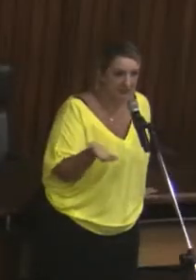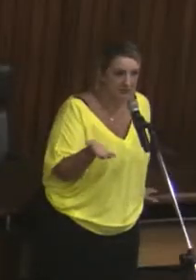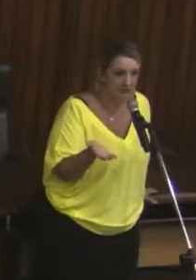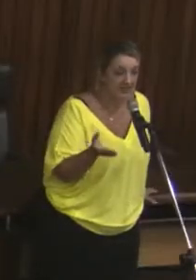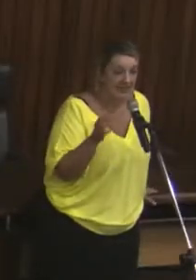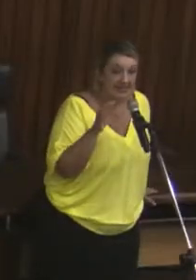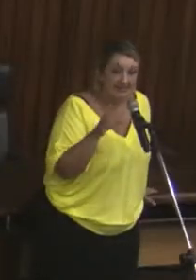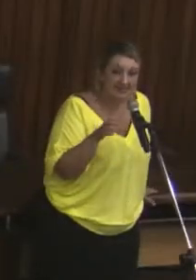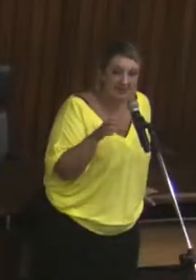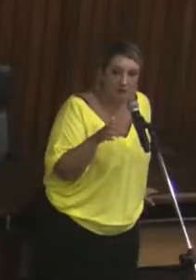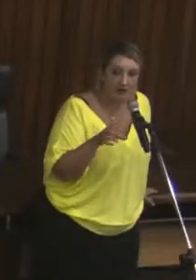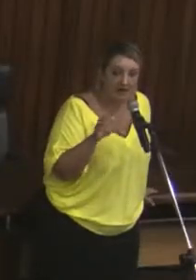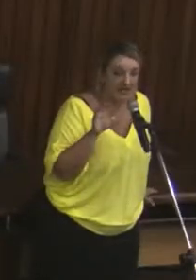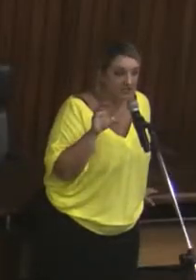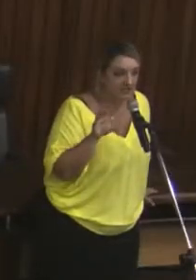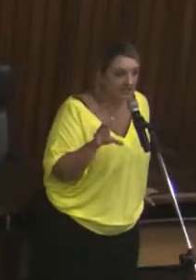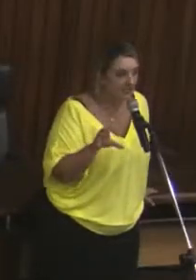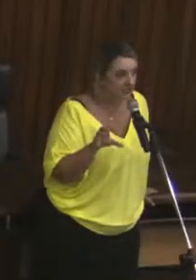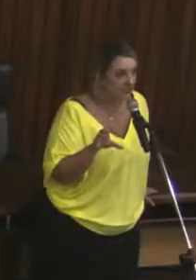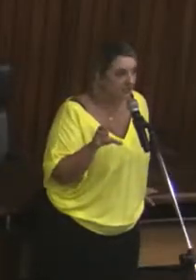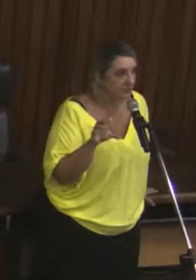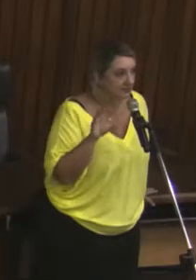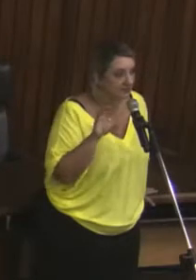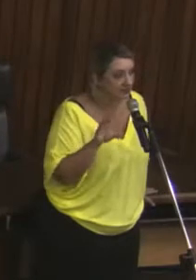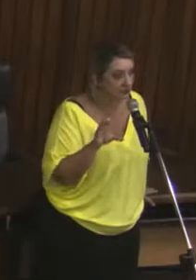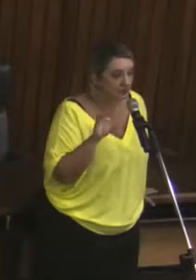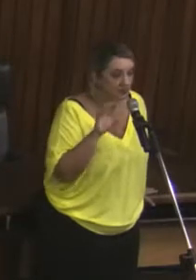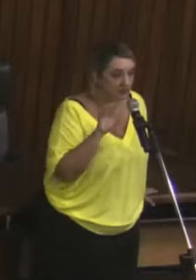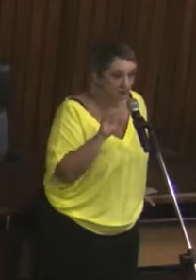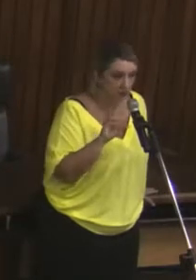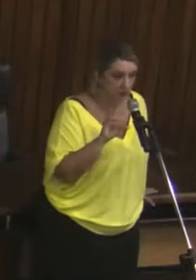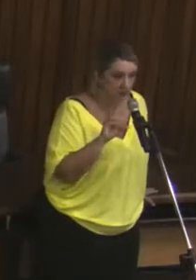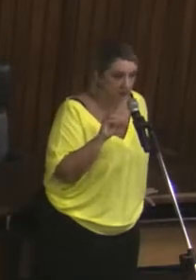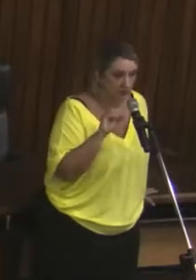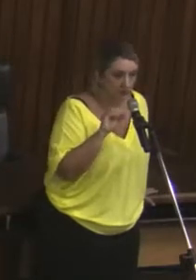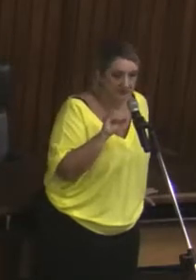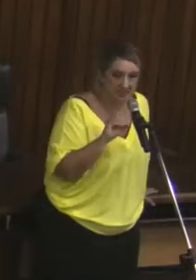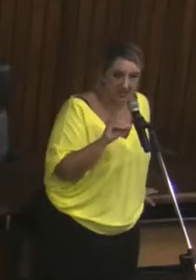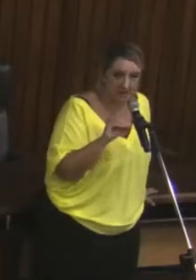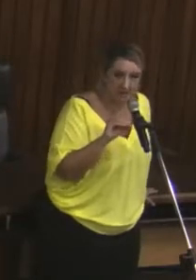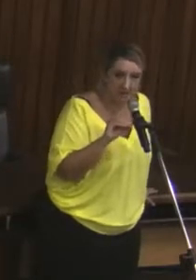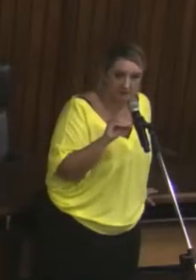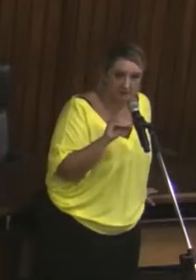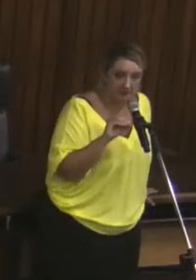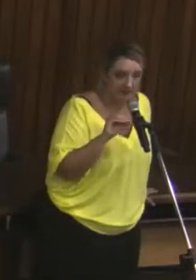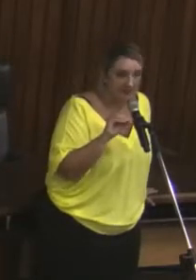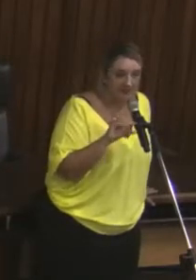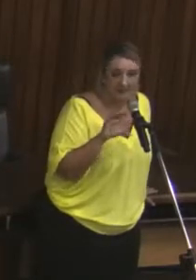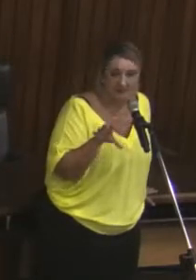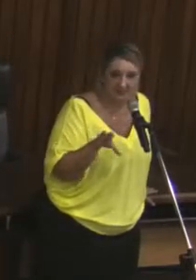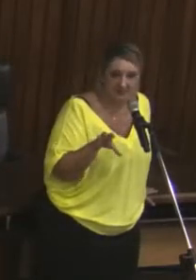de ver. Então, a janela de Libras não substitui o close caption, nem